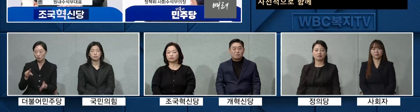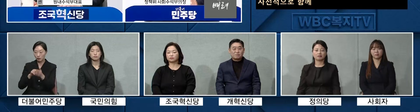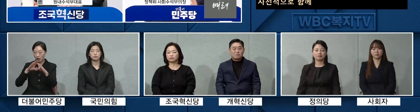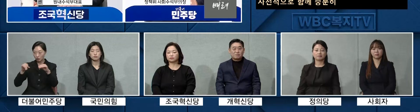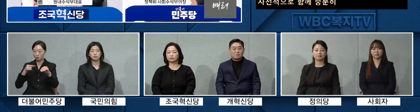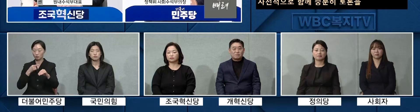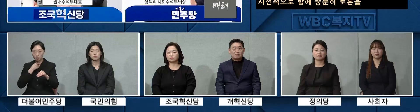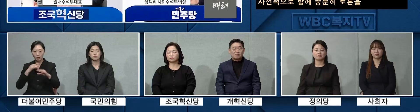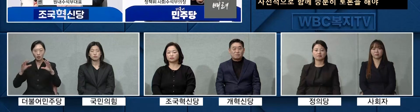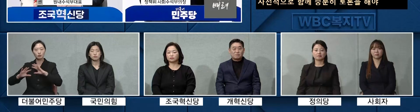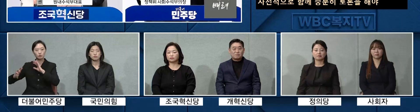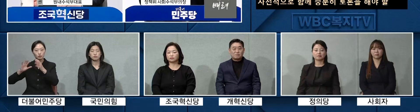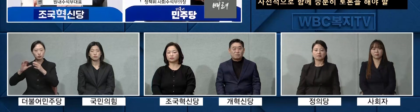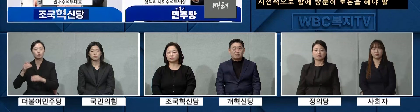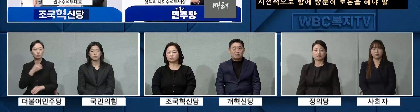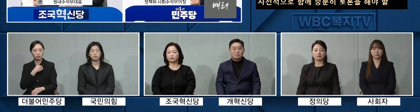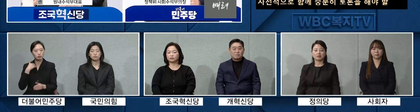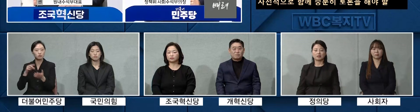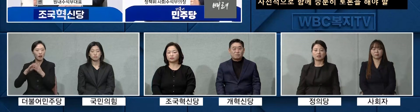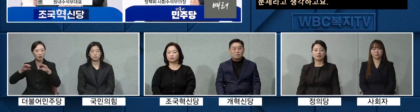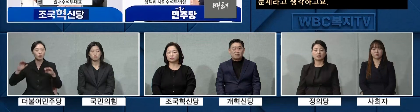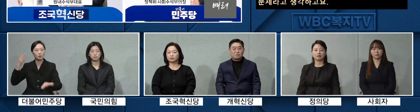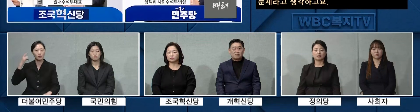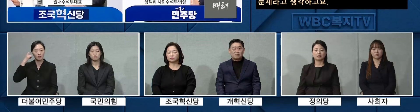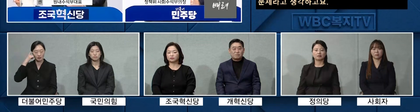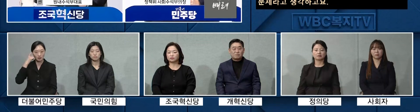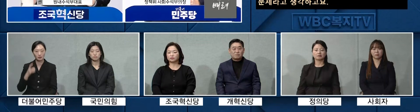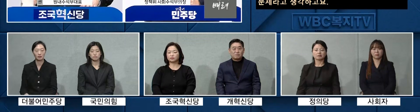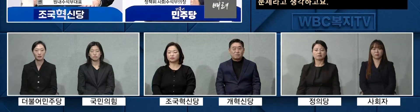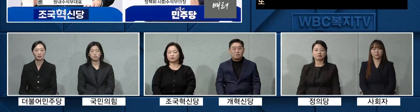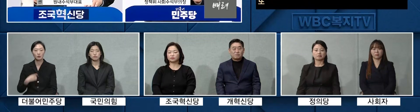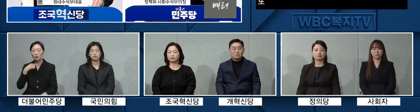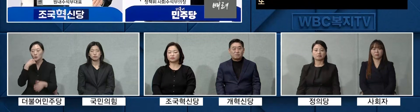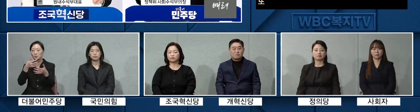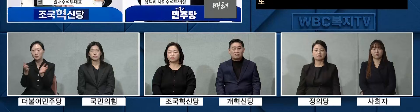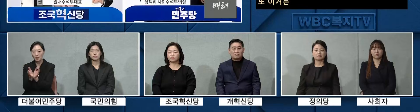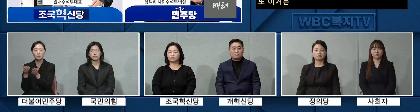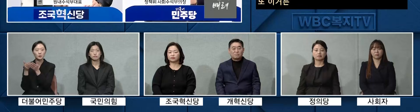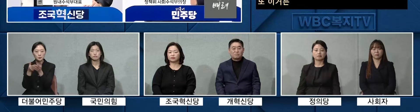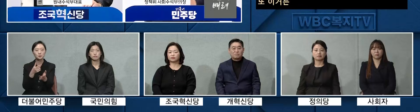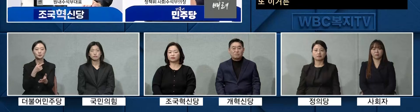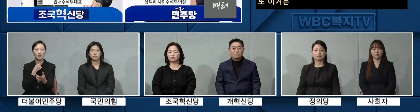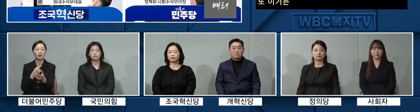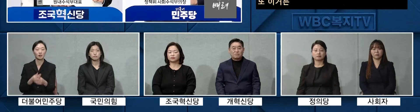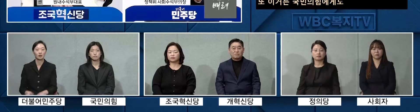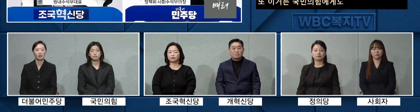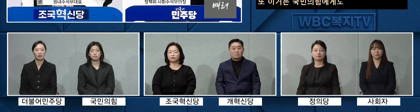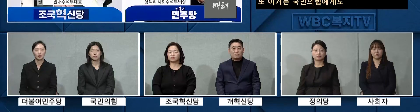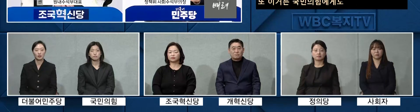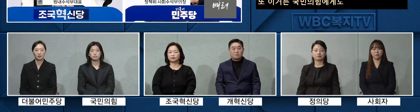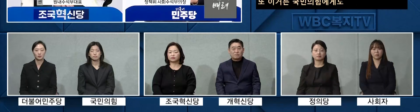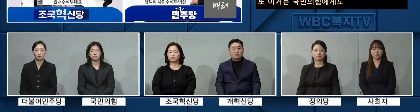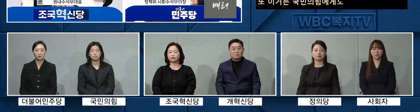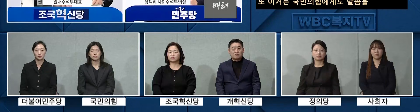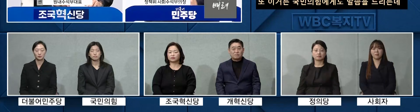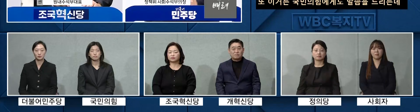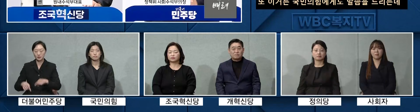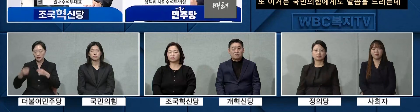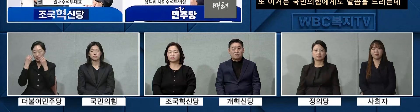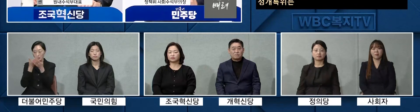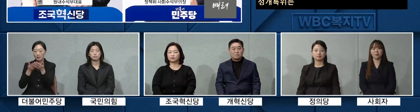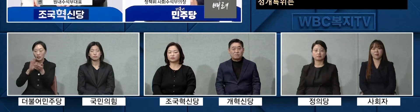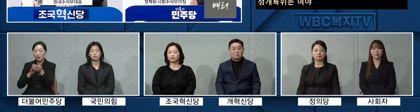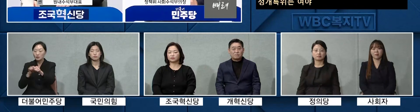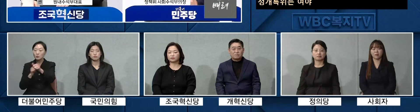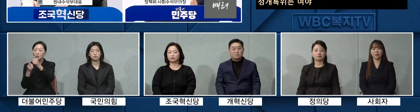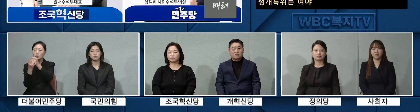문제라고 생각하고요. 또 이거는 국민의힘에게도 좀 말씀을 드리는데 정개특위는 여야 합의로 이루어지지